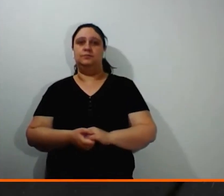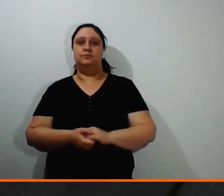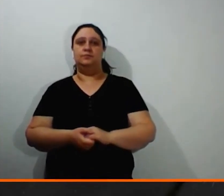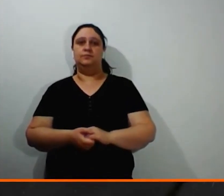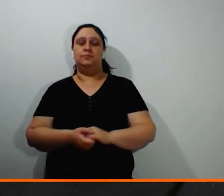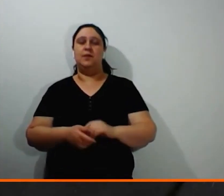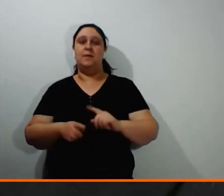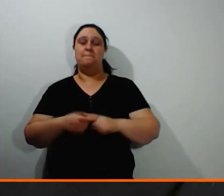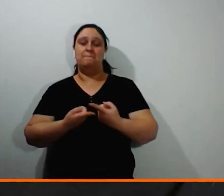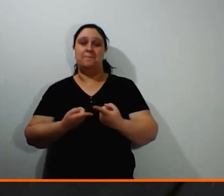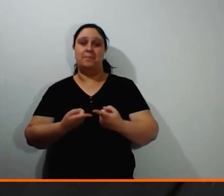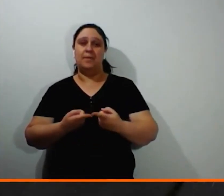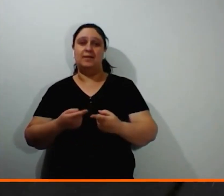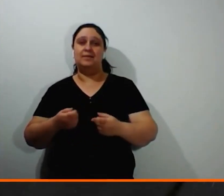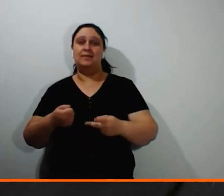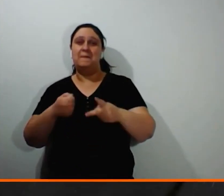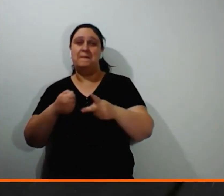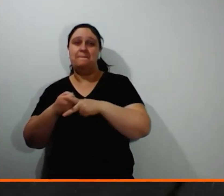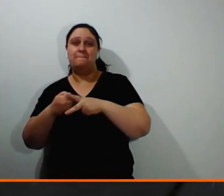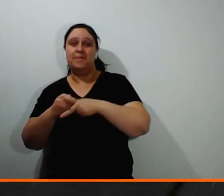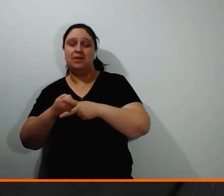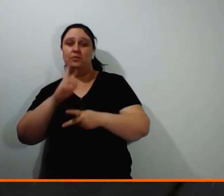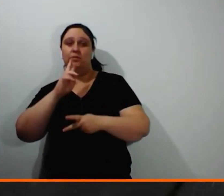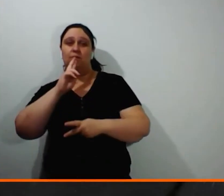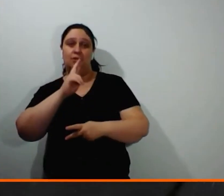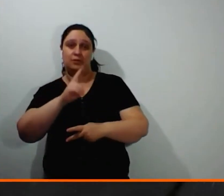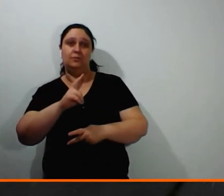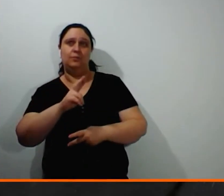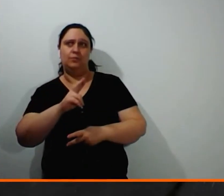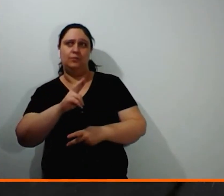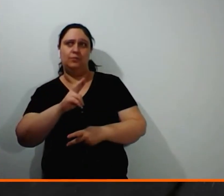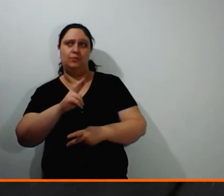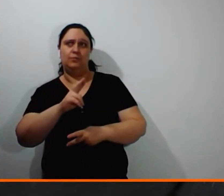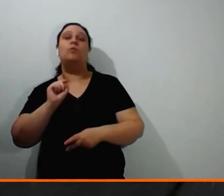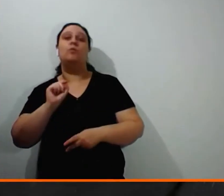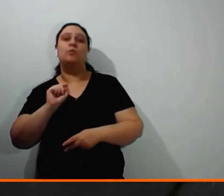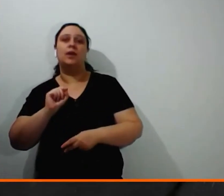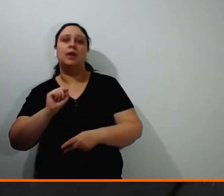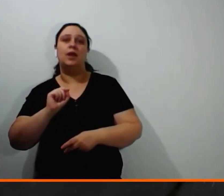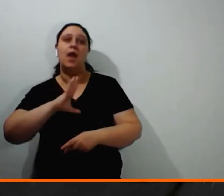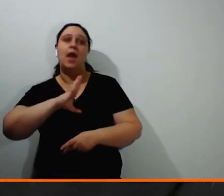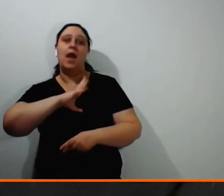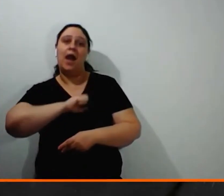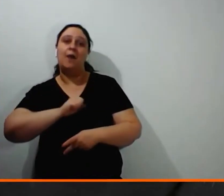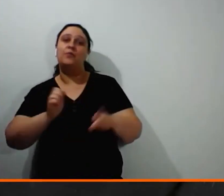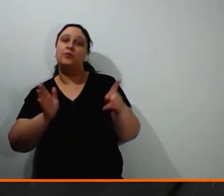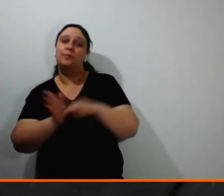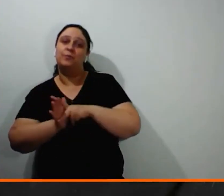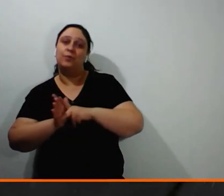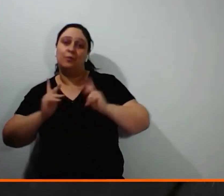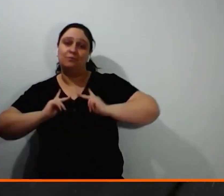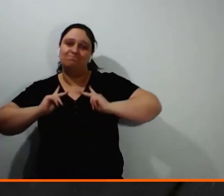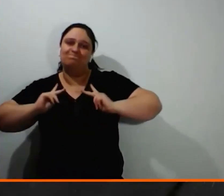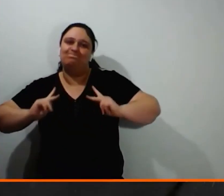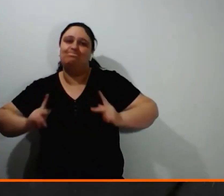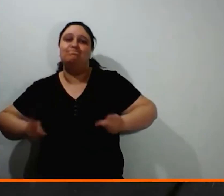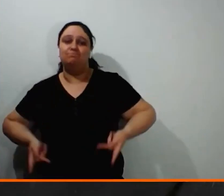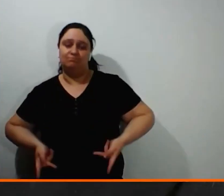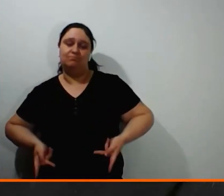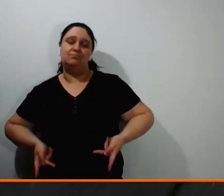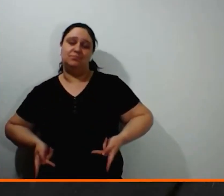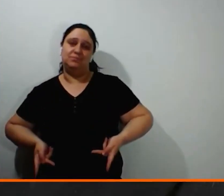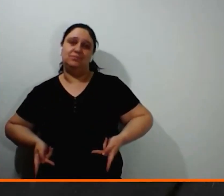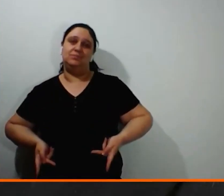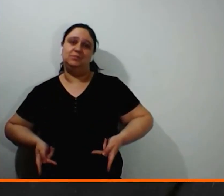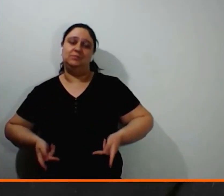respondeu ao Senhor nas 3 ocasiões com filéu, né? Ó Senhor Jesus.